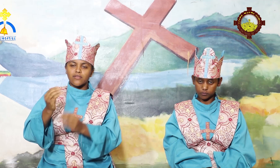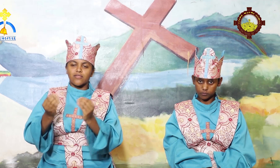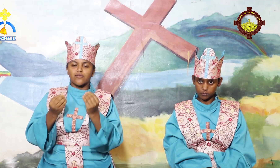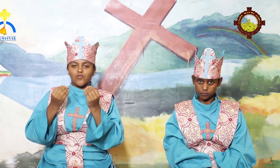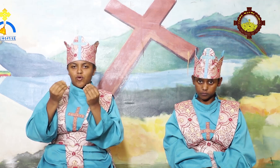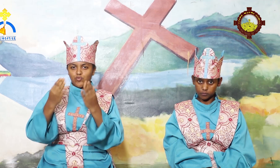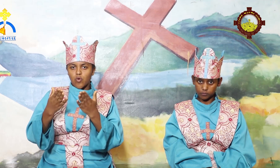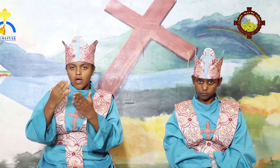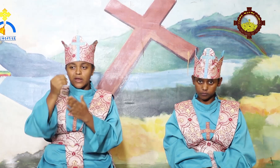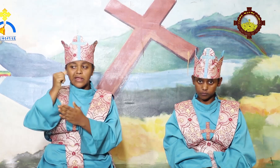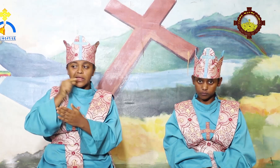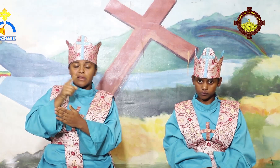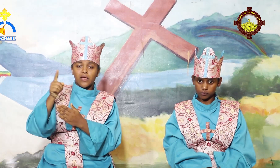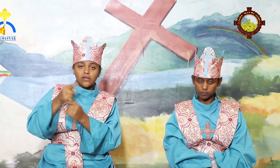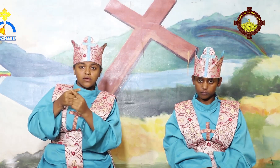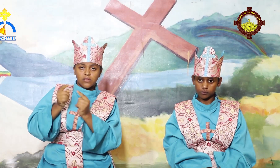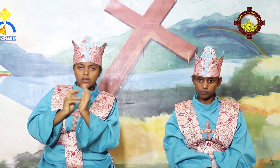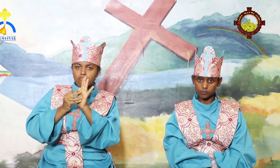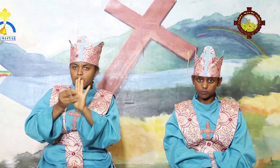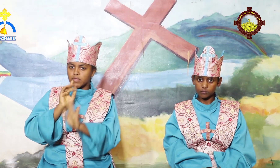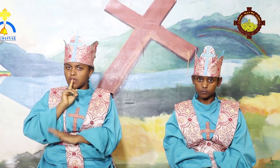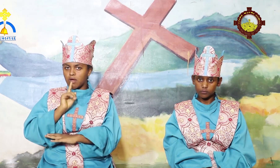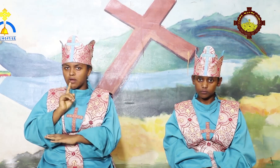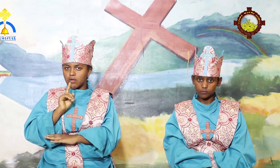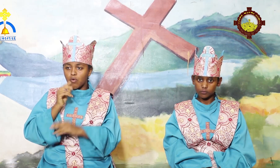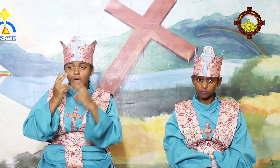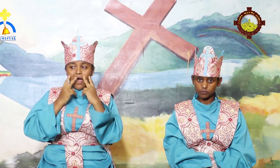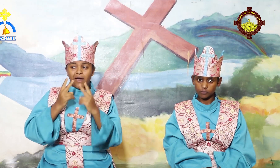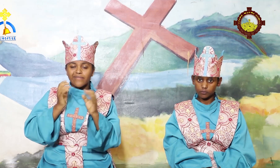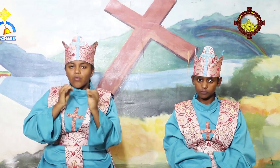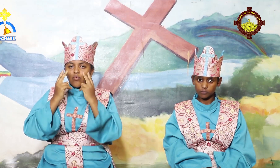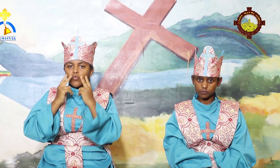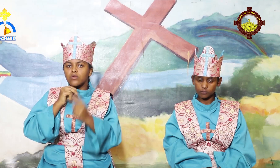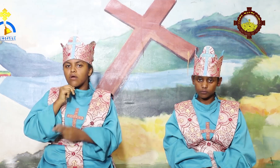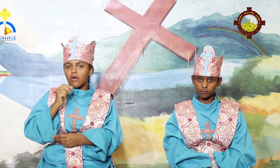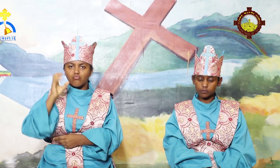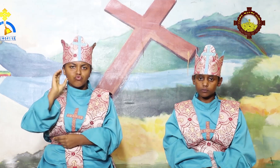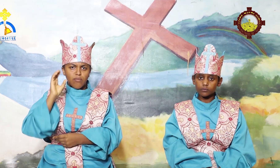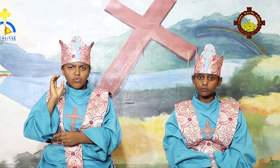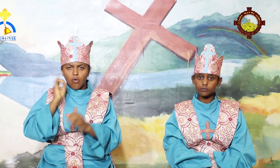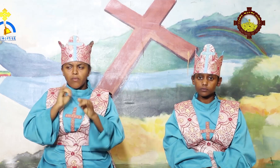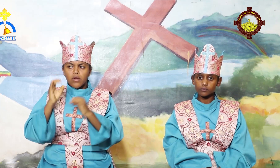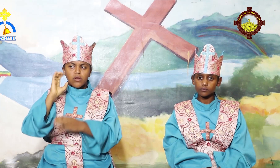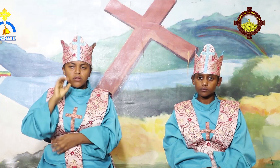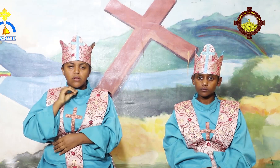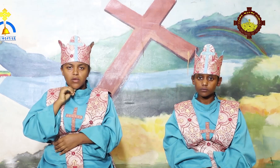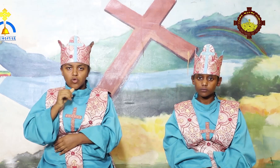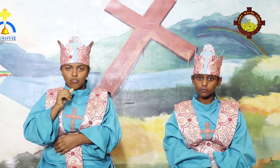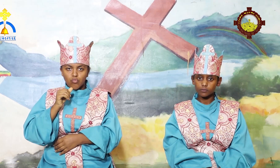ልታውቁ ለእናንተ ተሰጥቷችኋል። ለእነዚህ ግን በምሳሌ ነው። አይተው እንዳያዩ፣